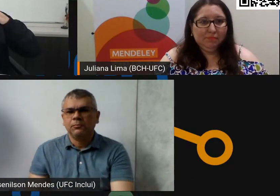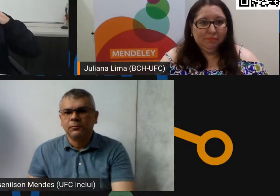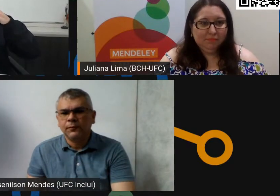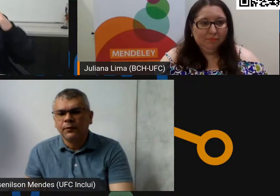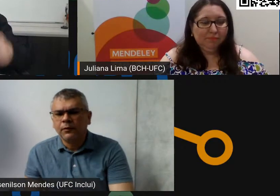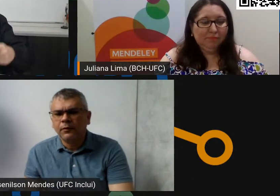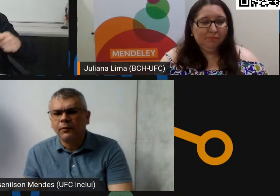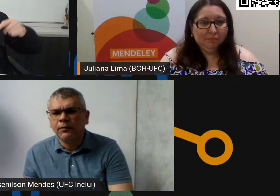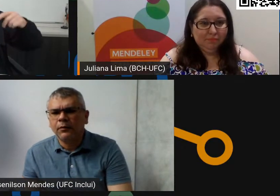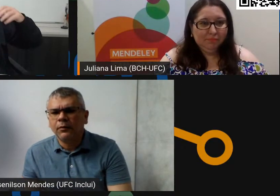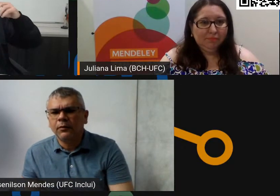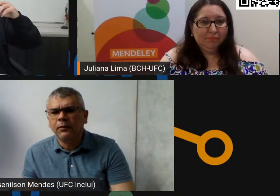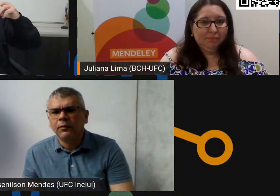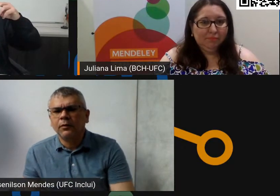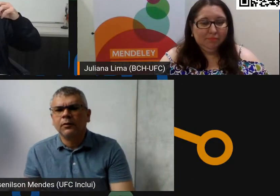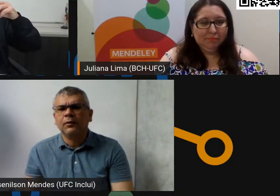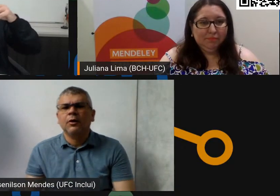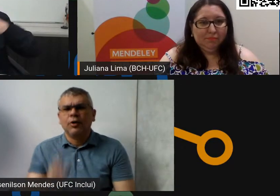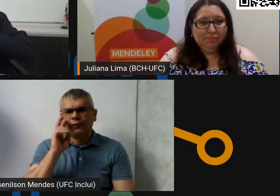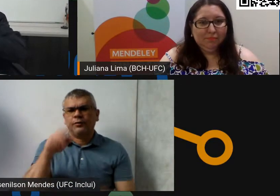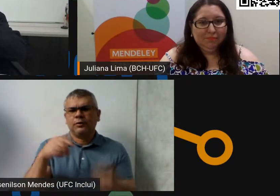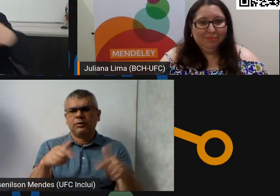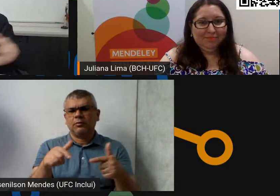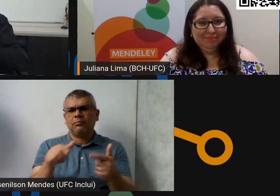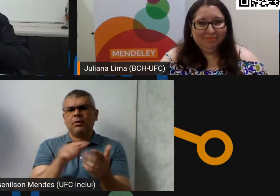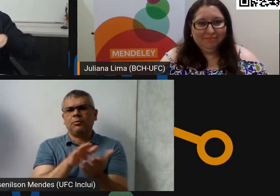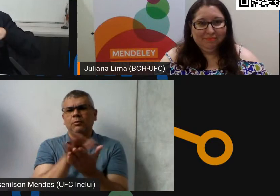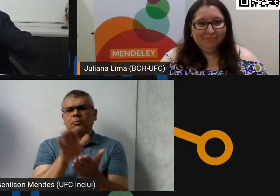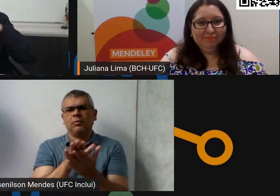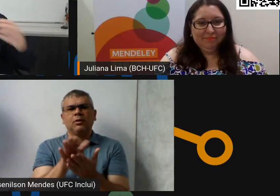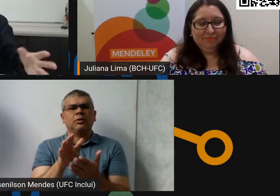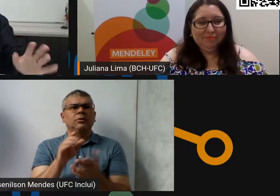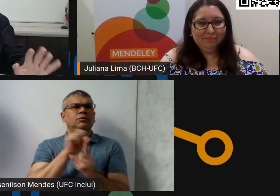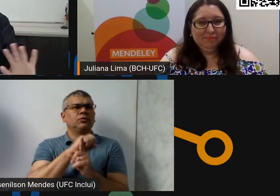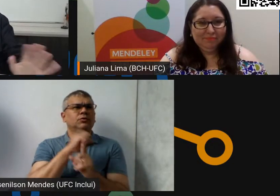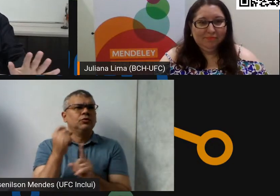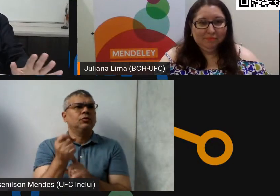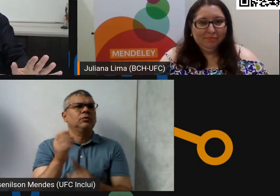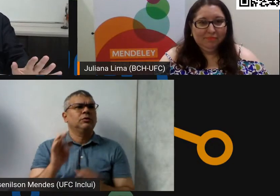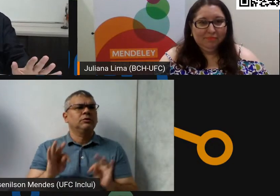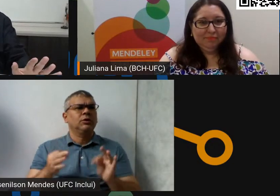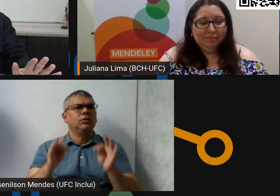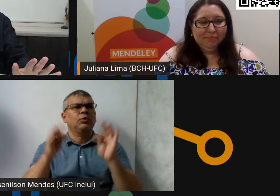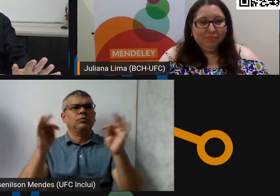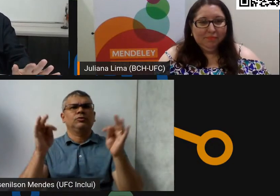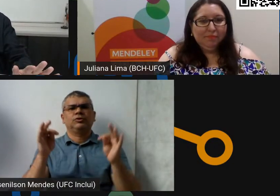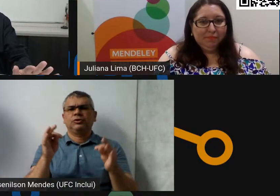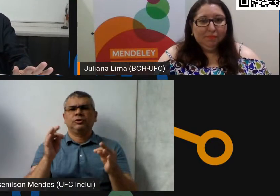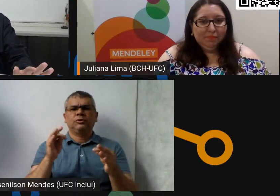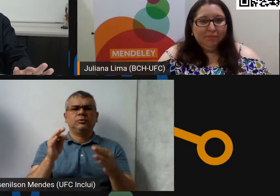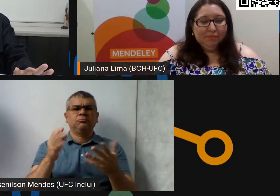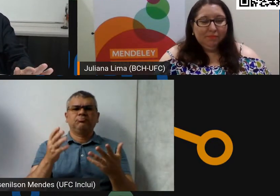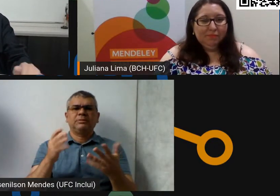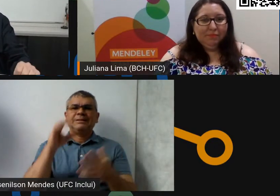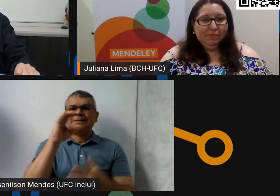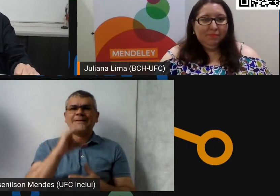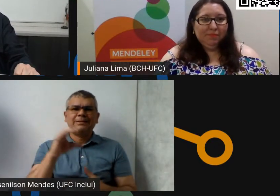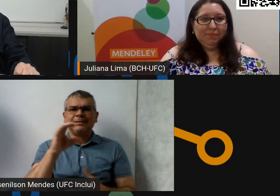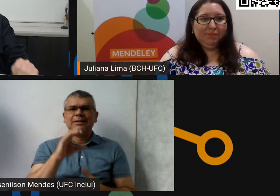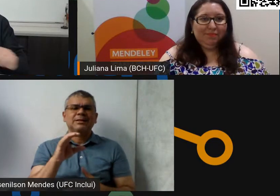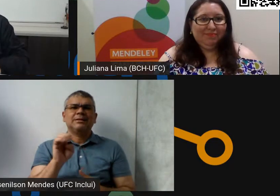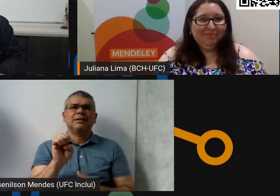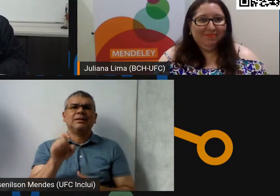já vi trabalhos de sociologia, já vi trabalhos da parte biológica, da parte exata, tem tudo lá, né? Então, vale a pena